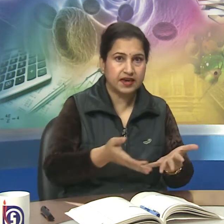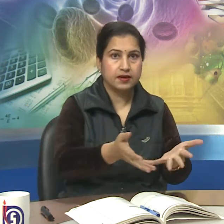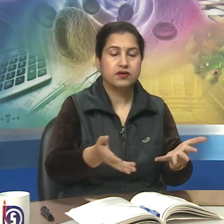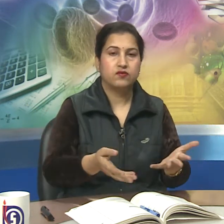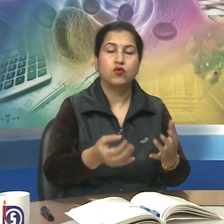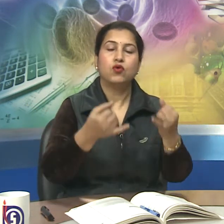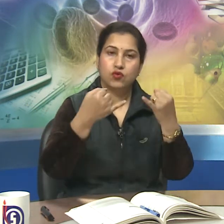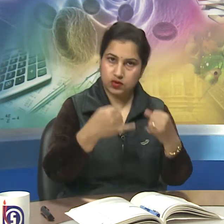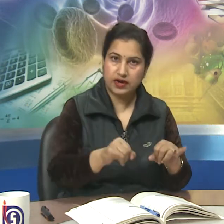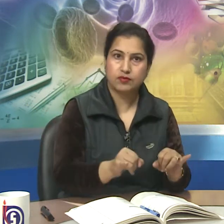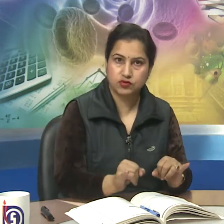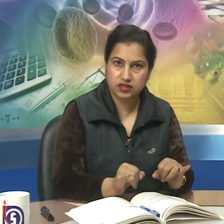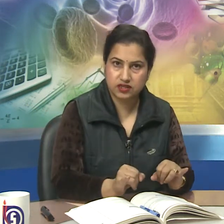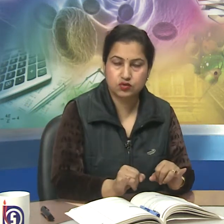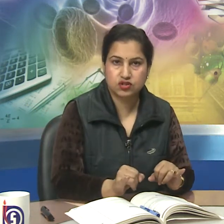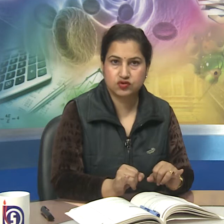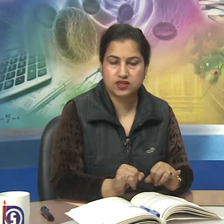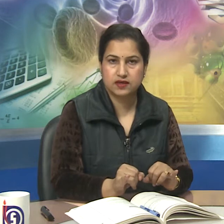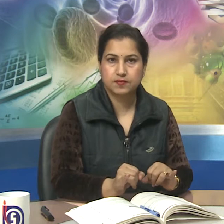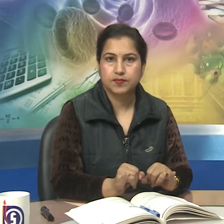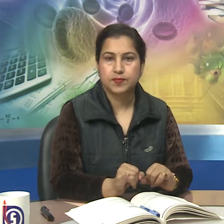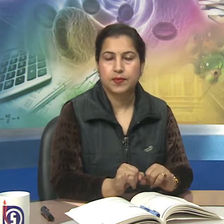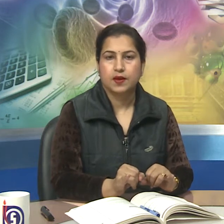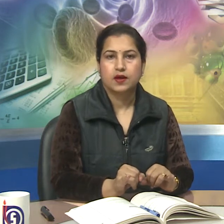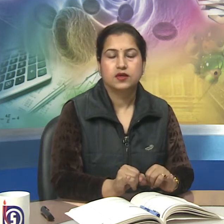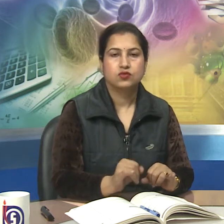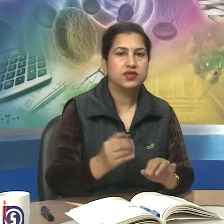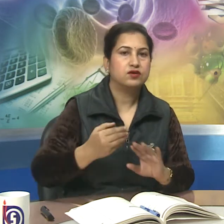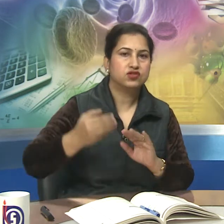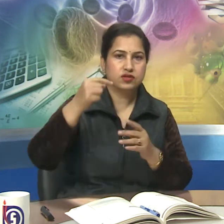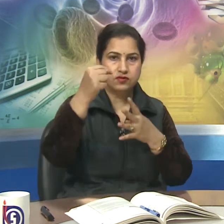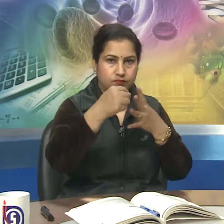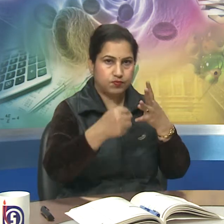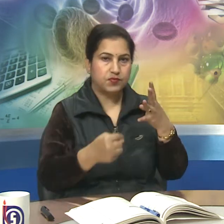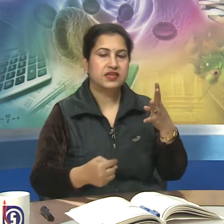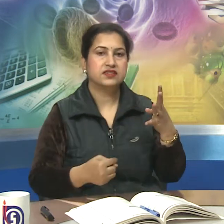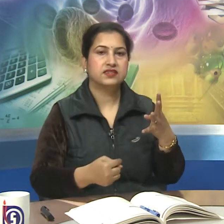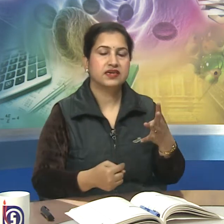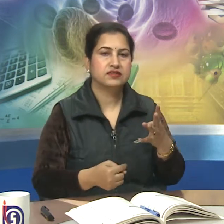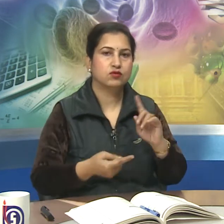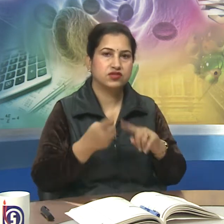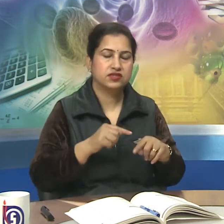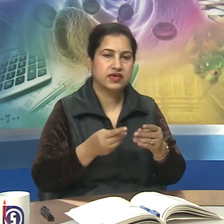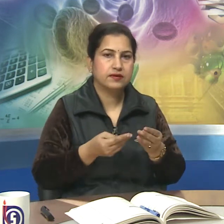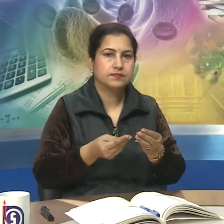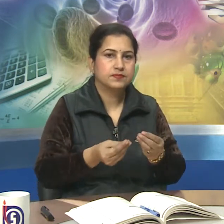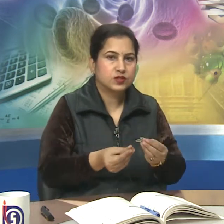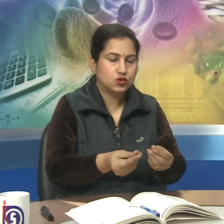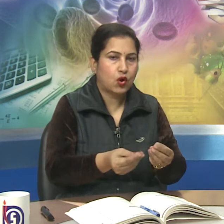वह खराब हो जाती है दूषित हो जाती है मैं तुझे कुछ पिंपल्स है सोर्सेस साय